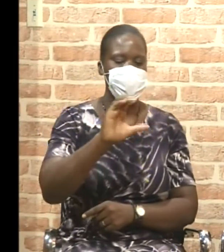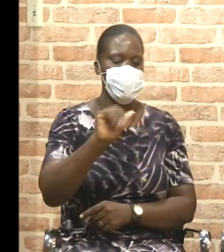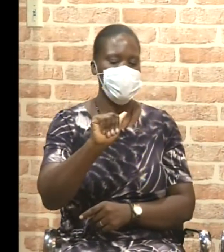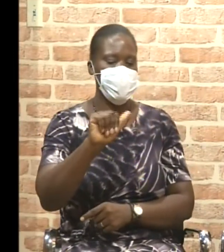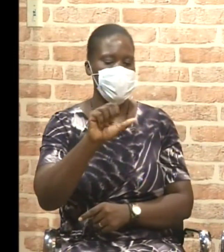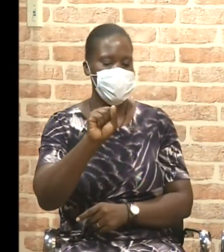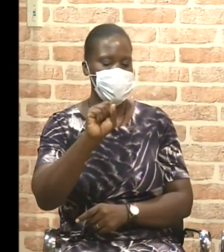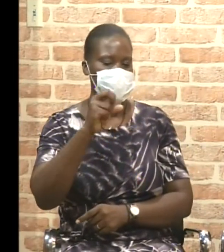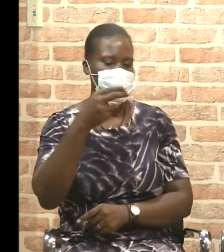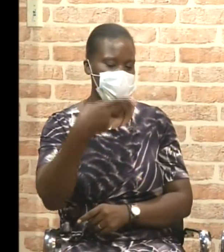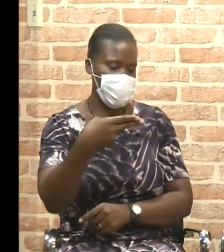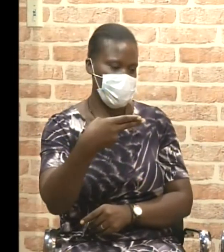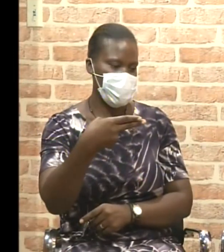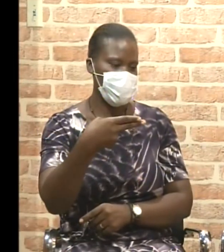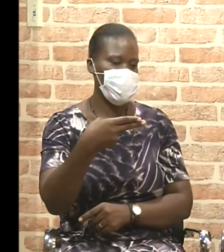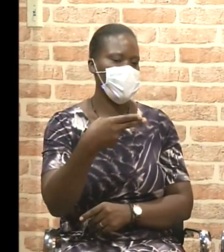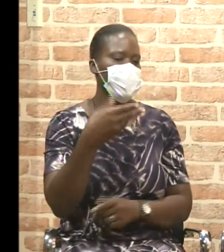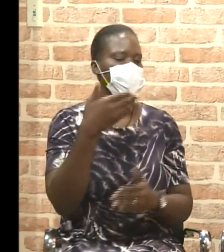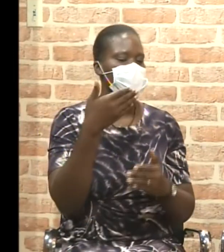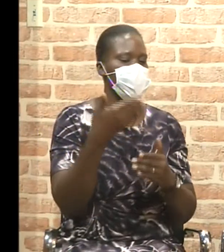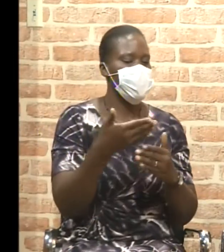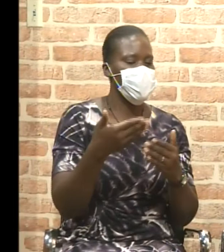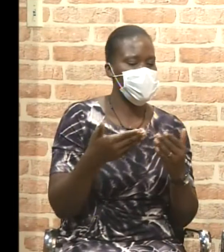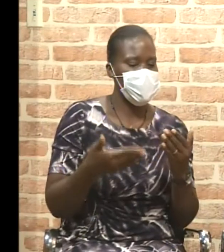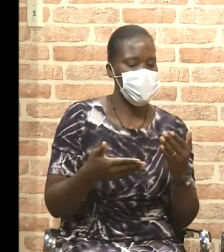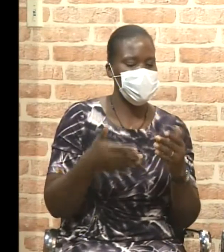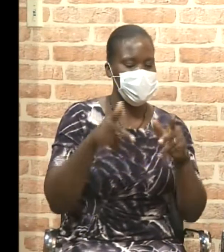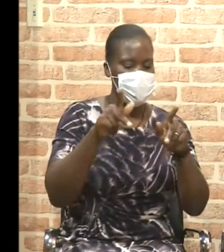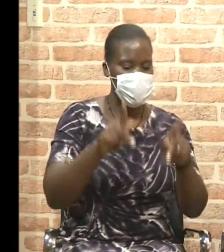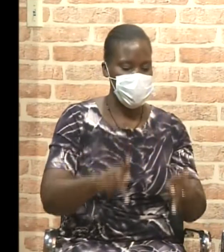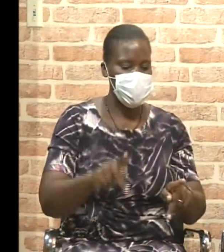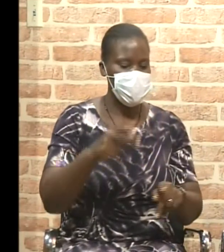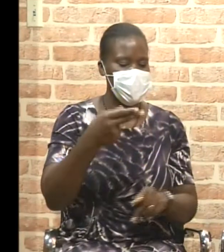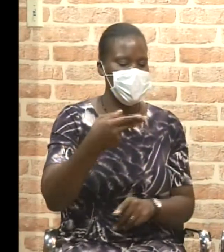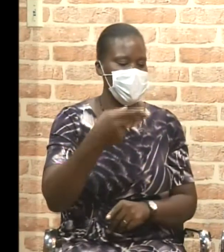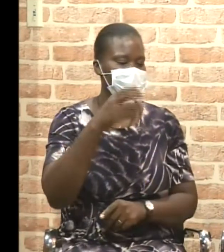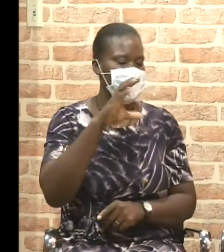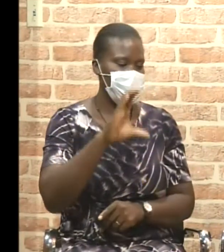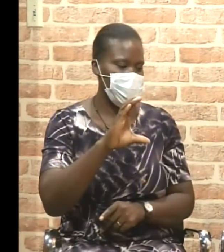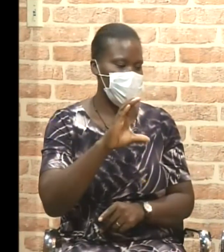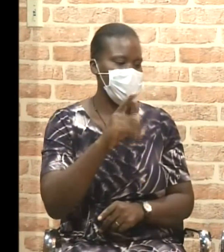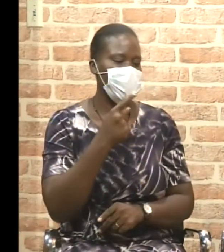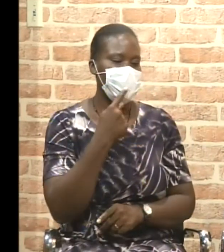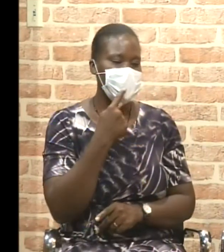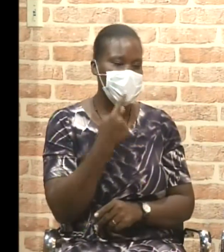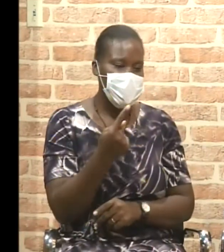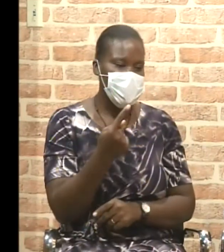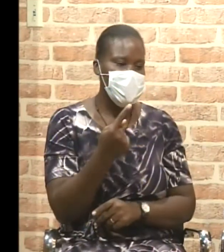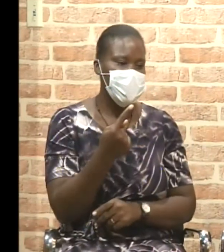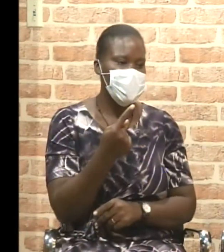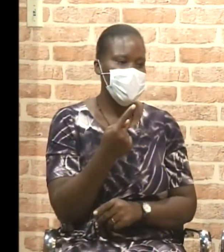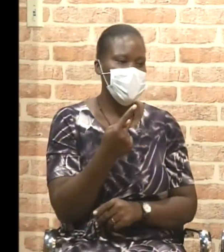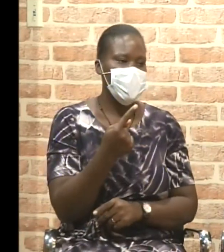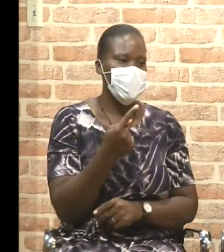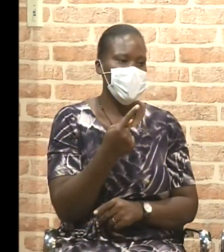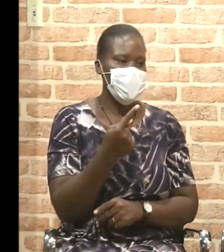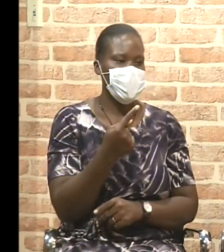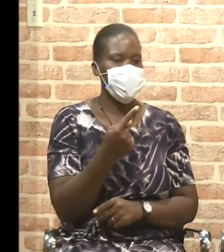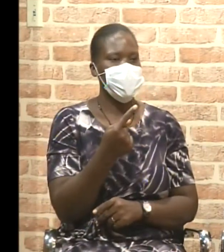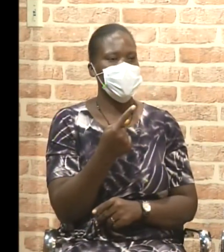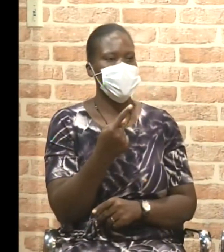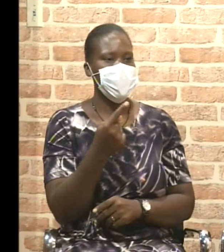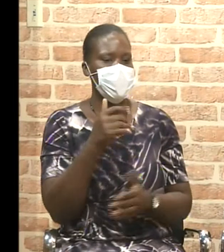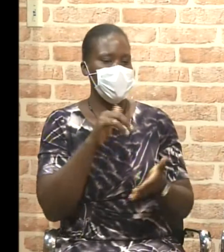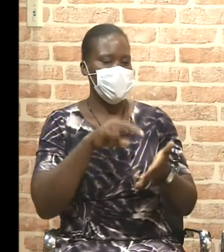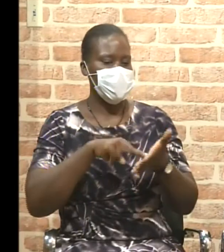un aspect, un paramètre qui est important, c'est que c'est mon handicapé. Donc, selon ça, je dis, qui est à la base,